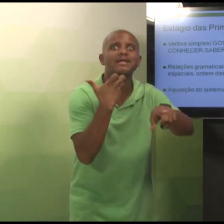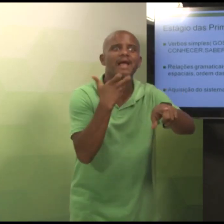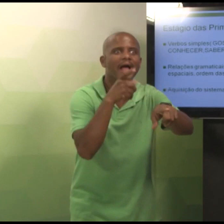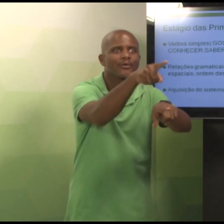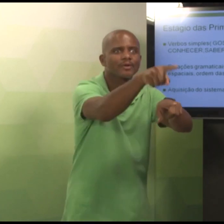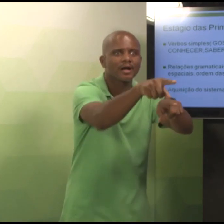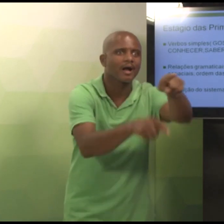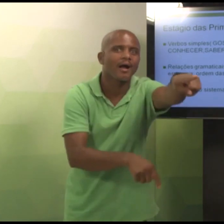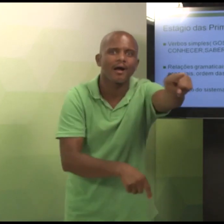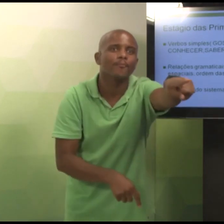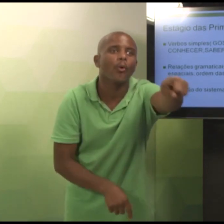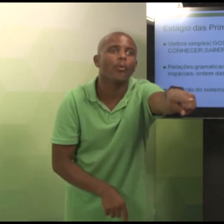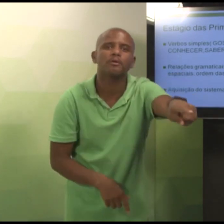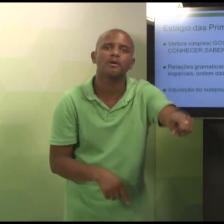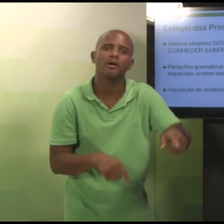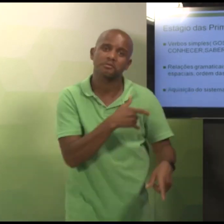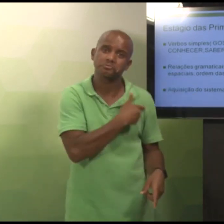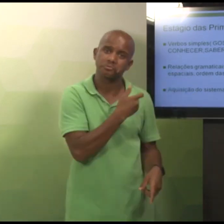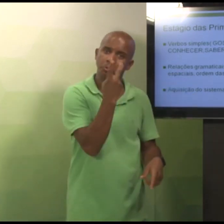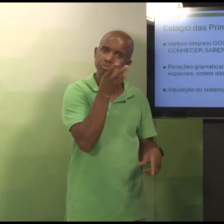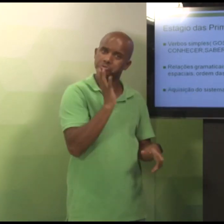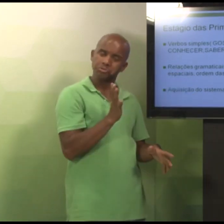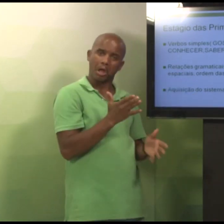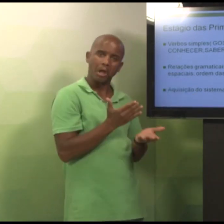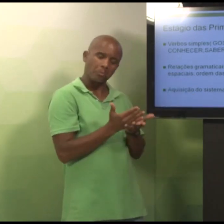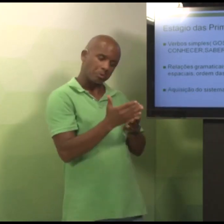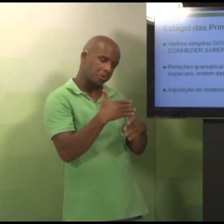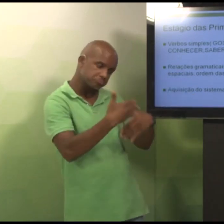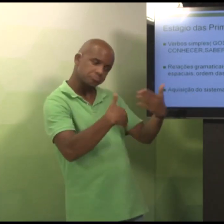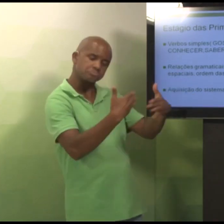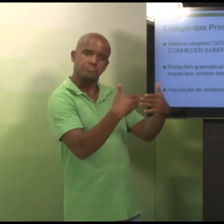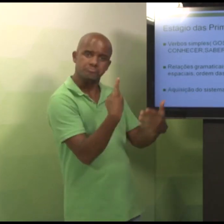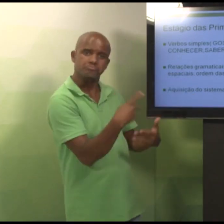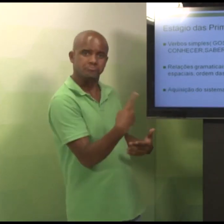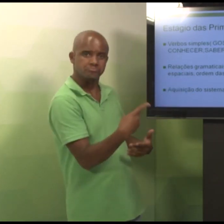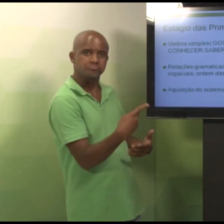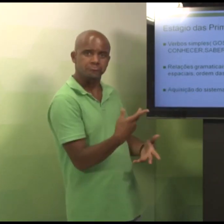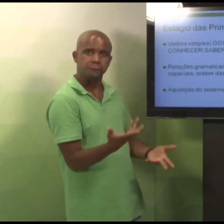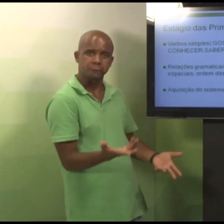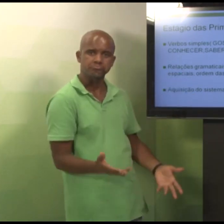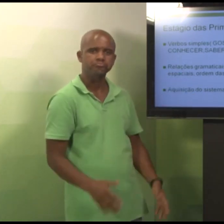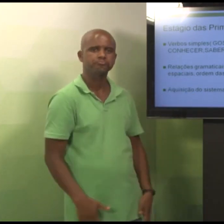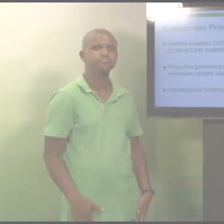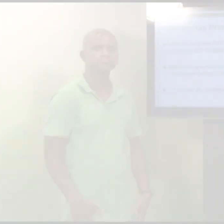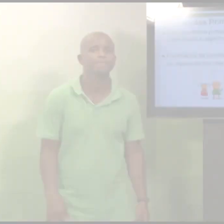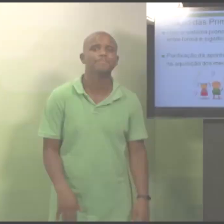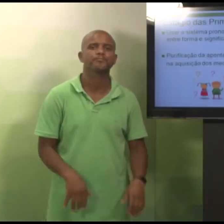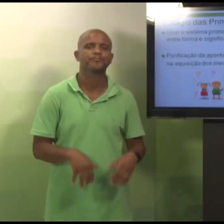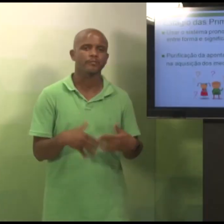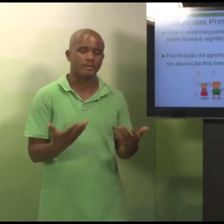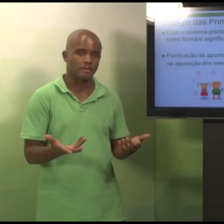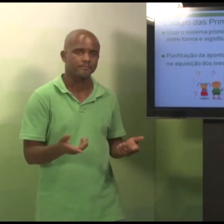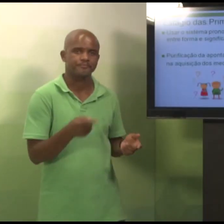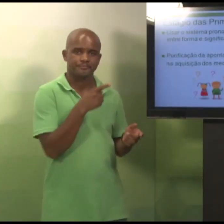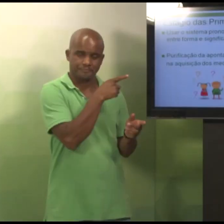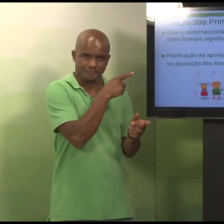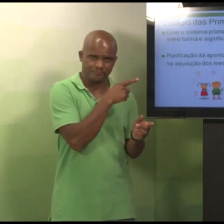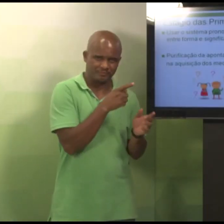exemplo, para falar quero água, a apontação. Então, assim começa-se a desenvolver